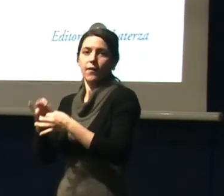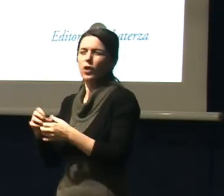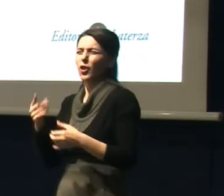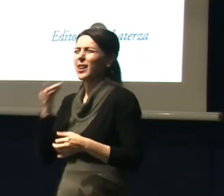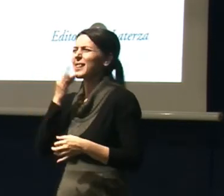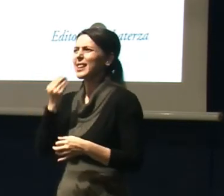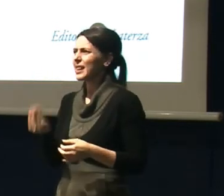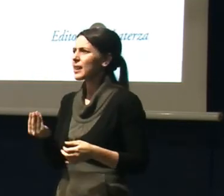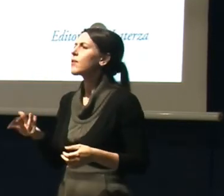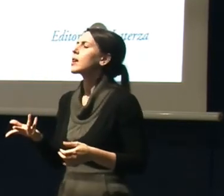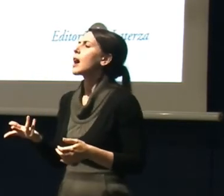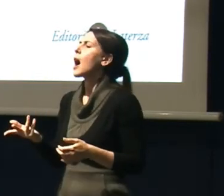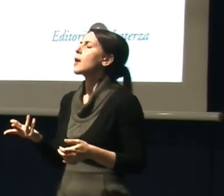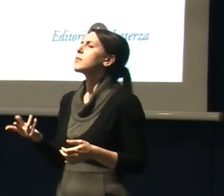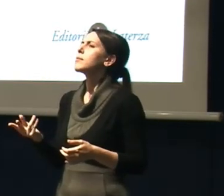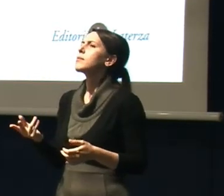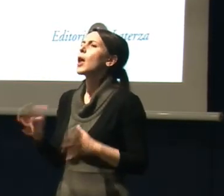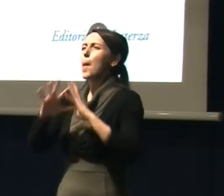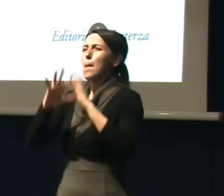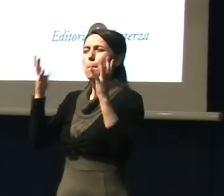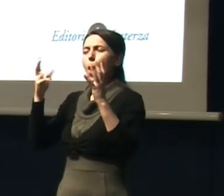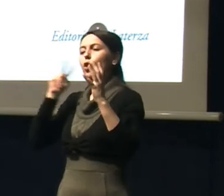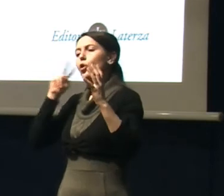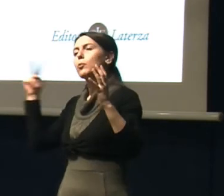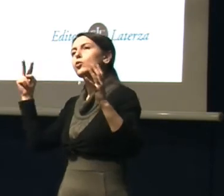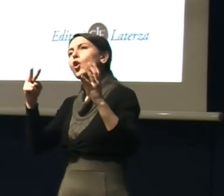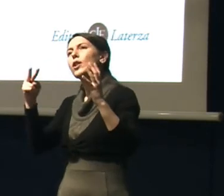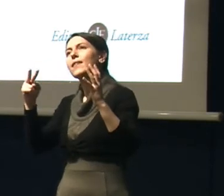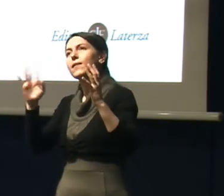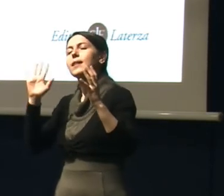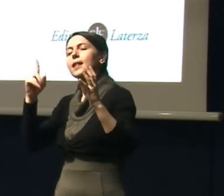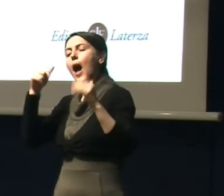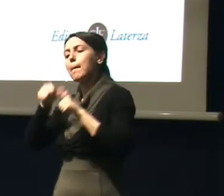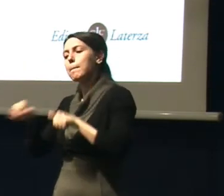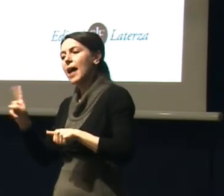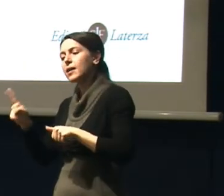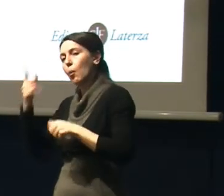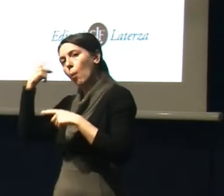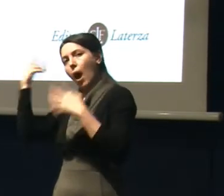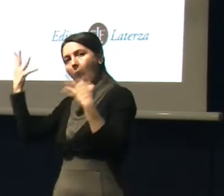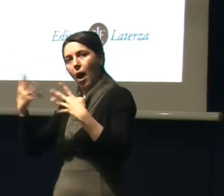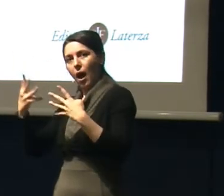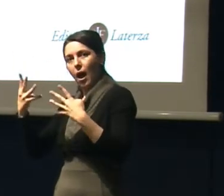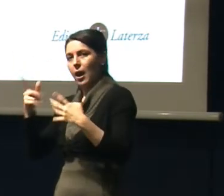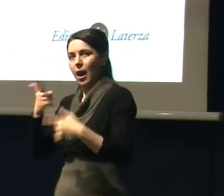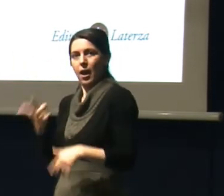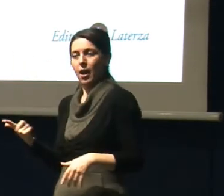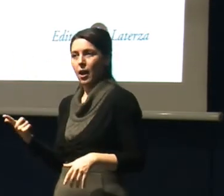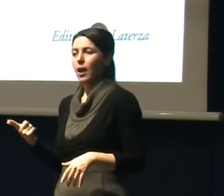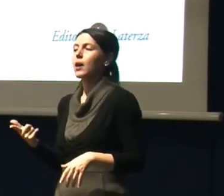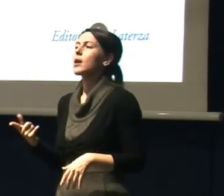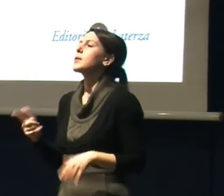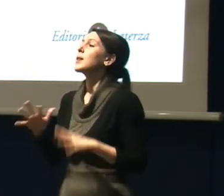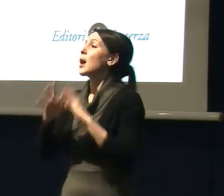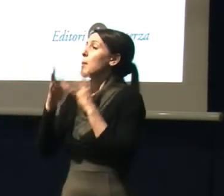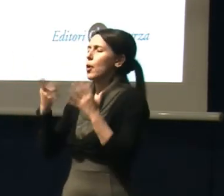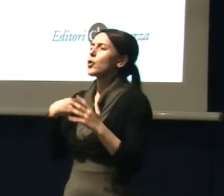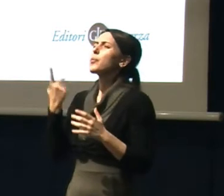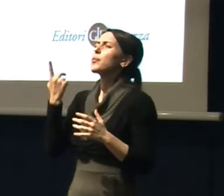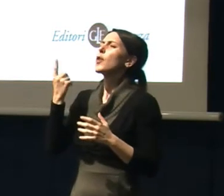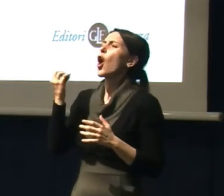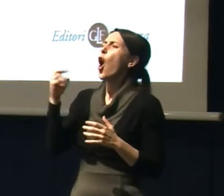propagazione di una visione del mondo basata sulle razionale che poi nel mondo come dice tra l'altro un esperto dell'onu che